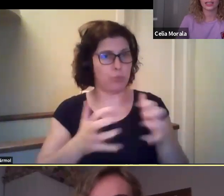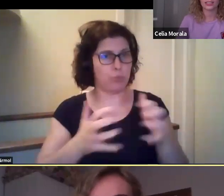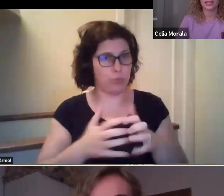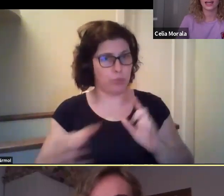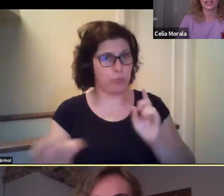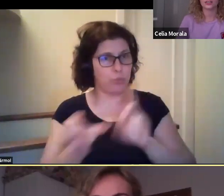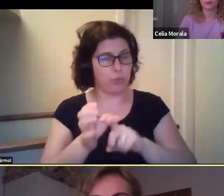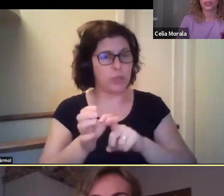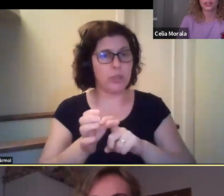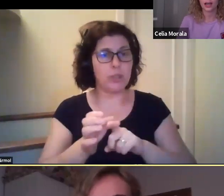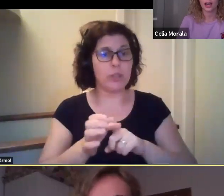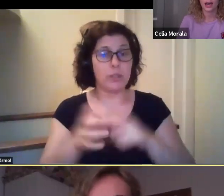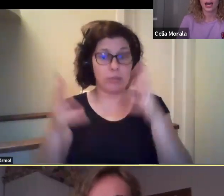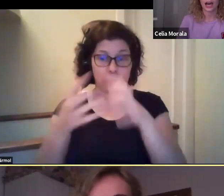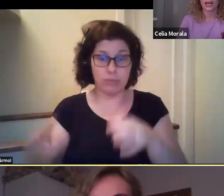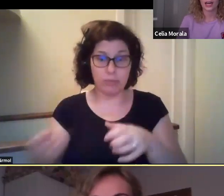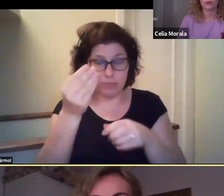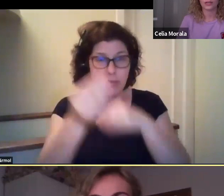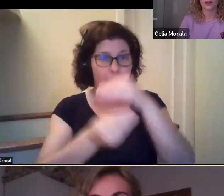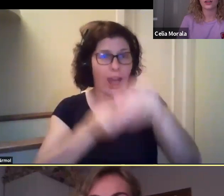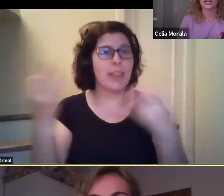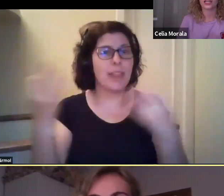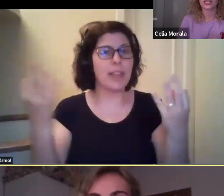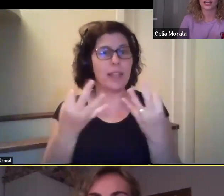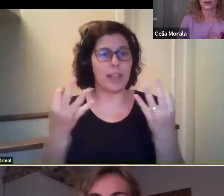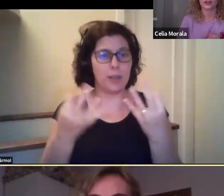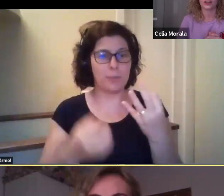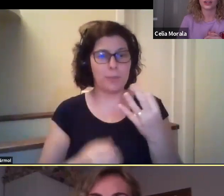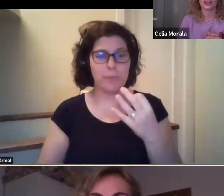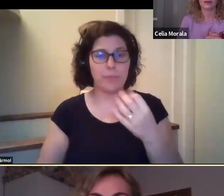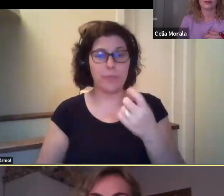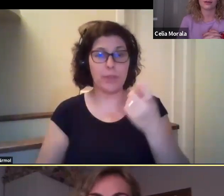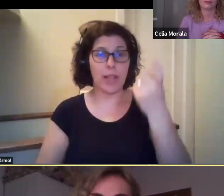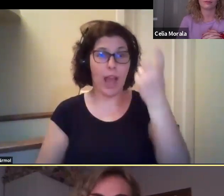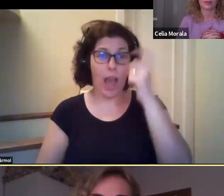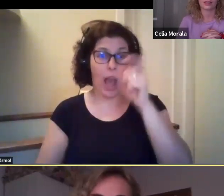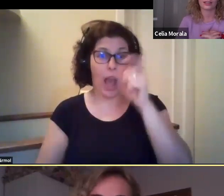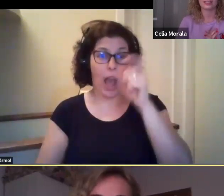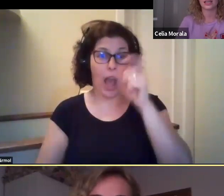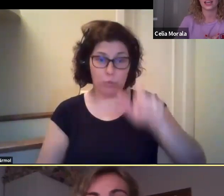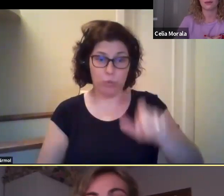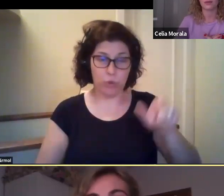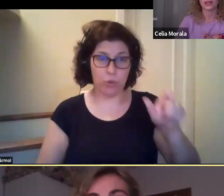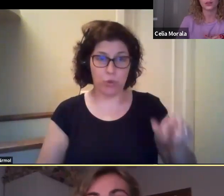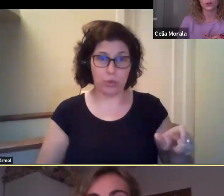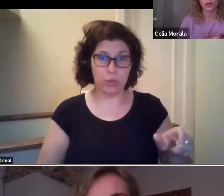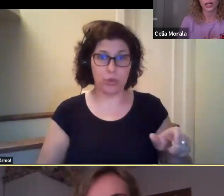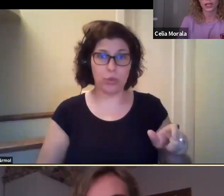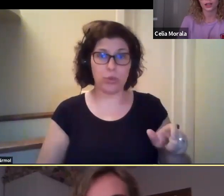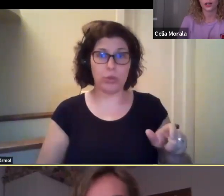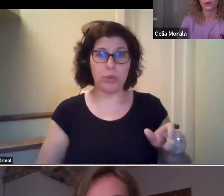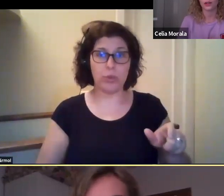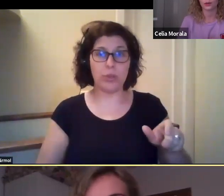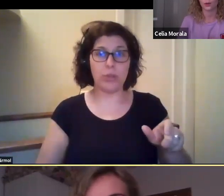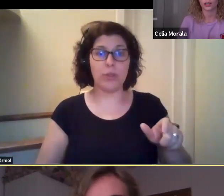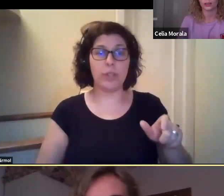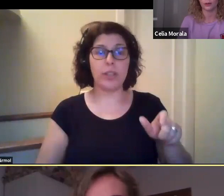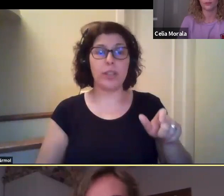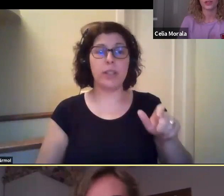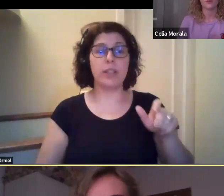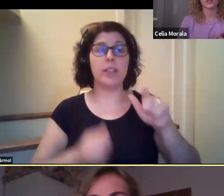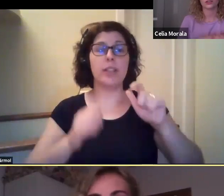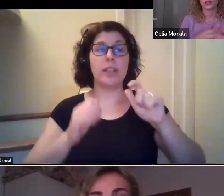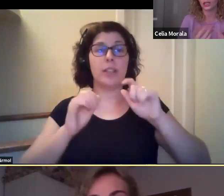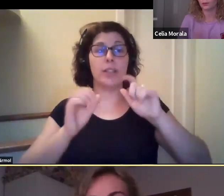pretende es dar respuesta al alumnado que ingresa, que empieza su escolarización en un centro